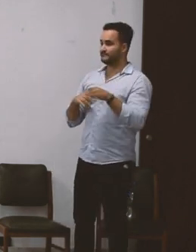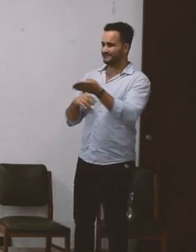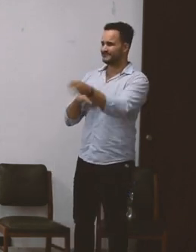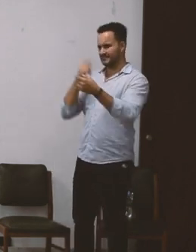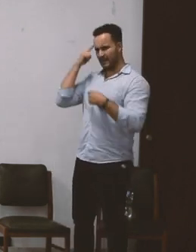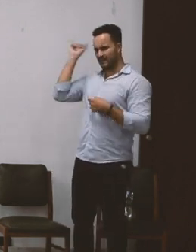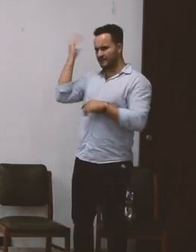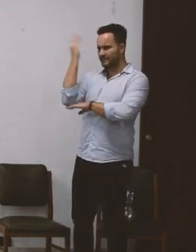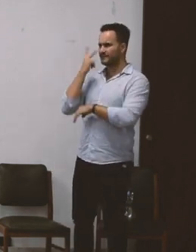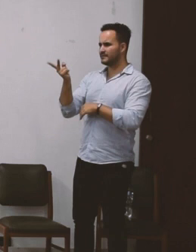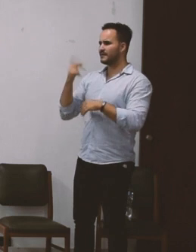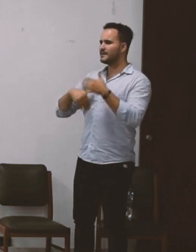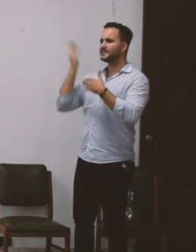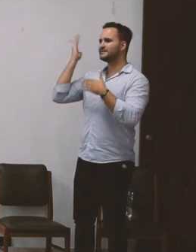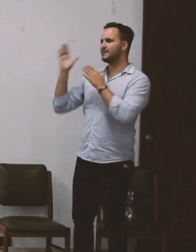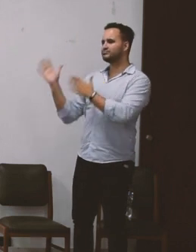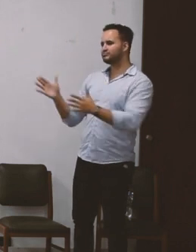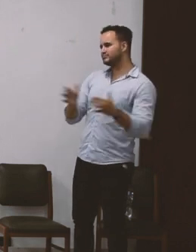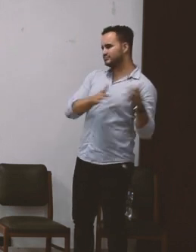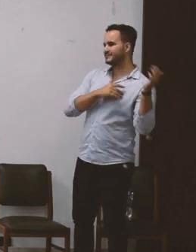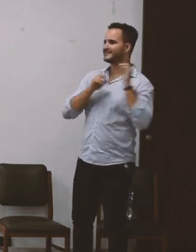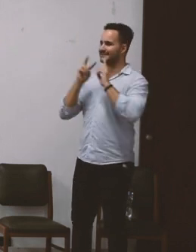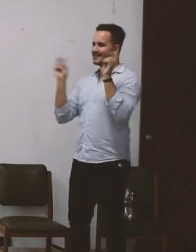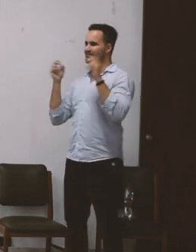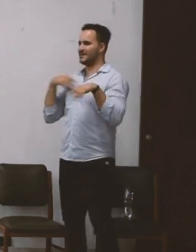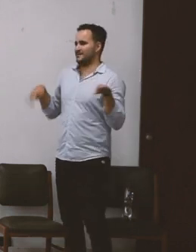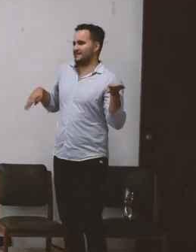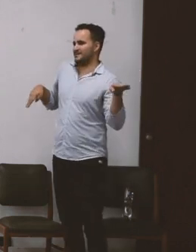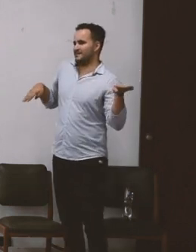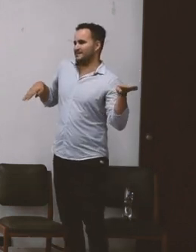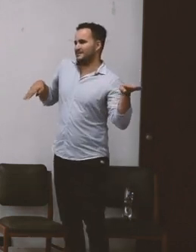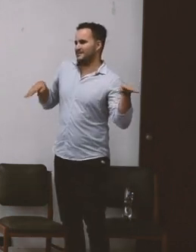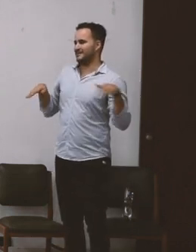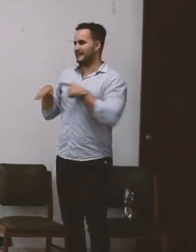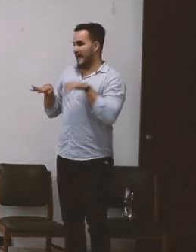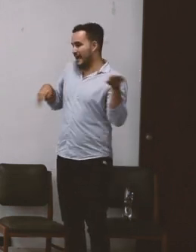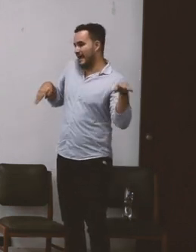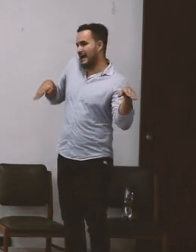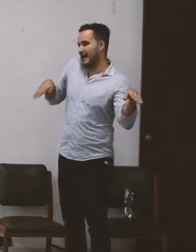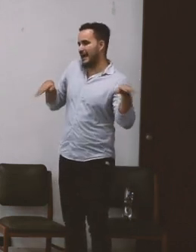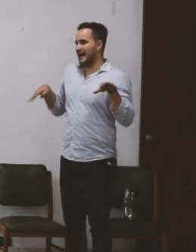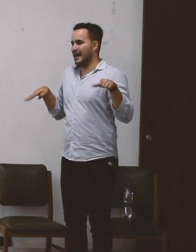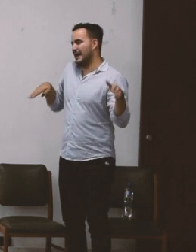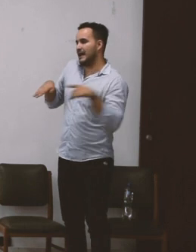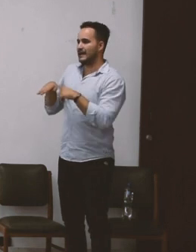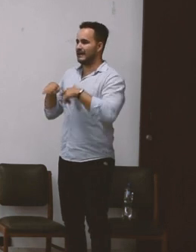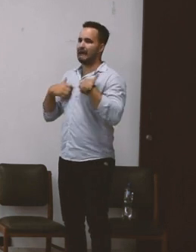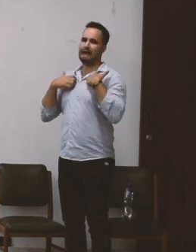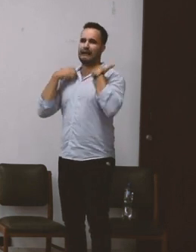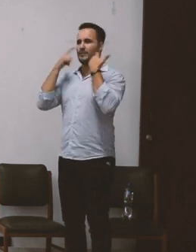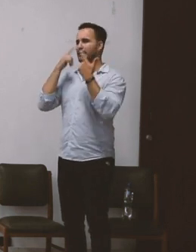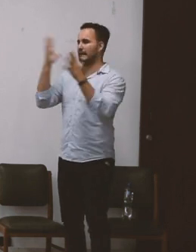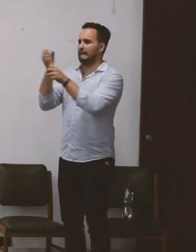película de Buscando a Nemo, inicia también con esta cuestión de que tiene una aleta más corta que la otra, y de ahí todo el miedo que se origina con el padre de que